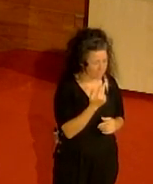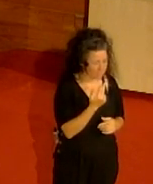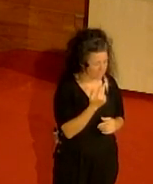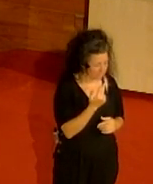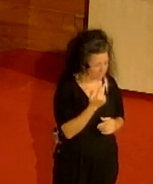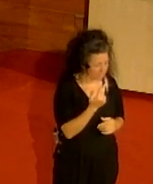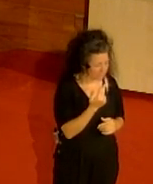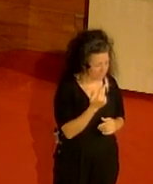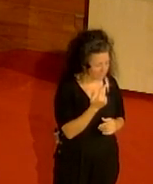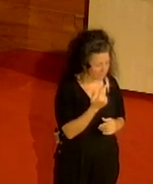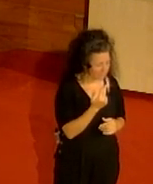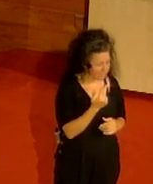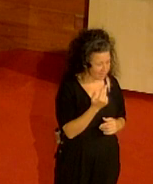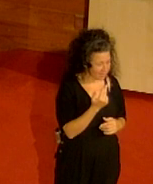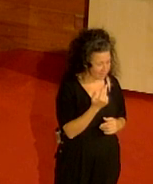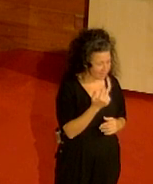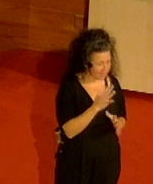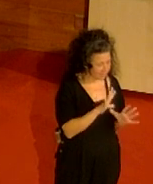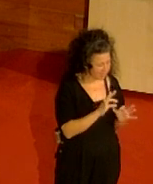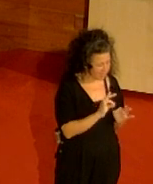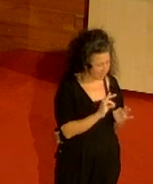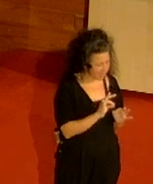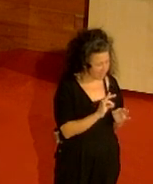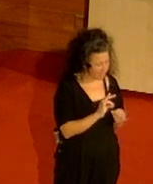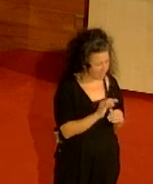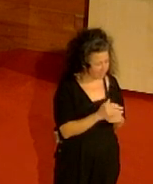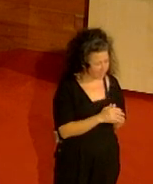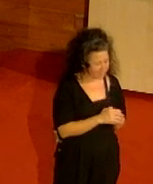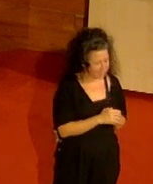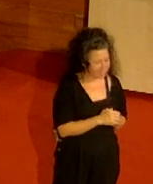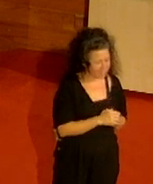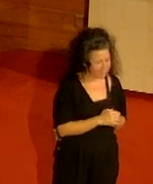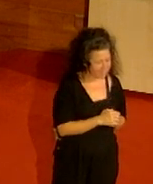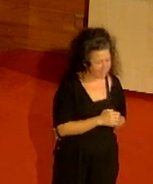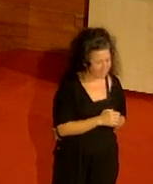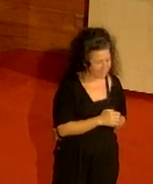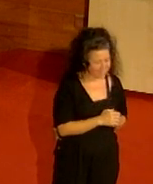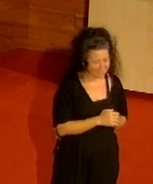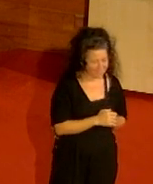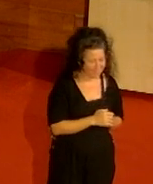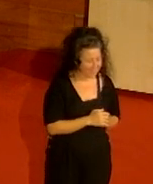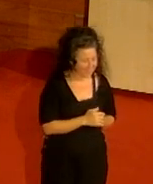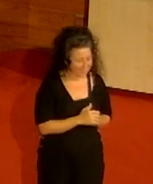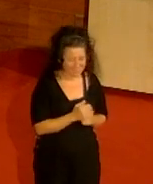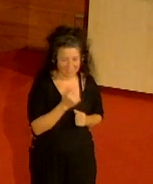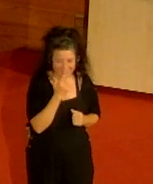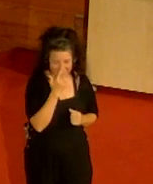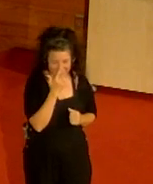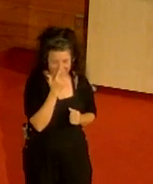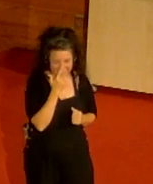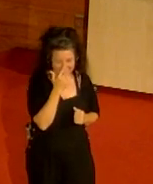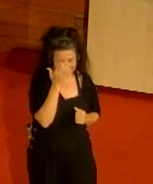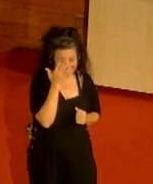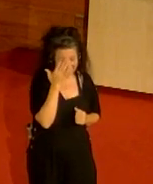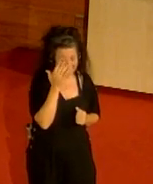poco aquí en uno de los puntos, que es muy importante, la burocracia. Ahora, esto es brutal para la gente. Imaginaos si para